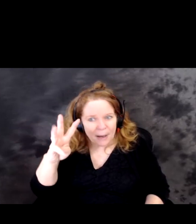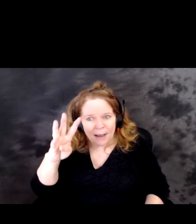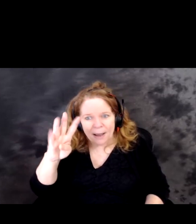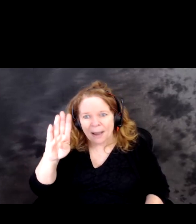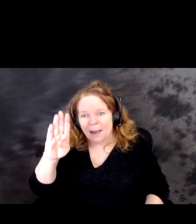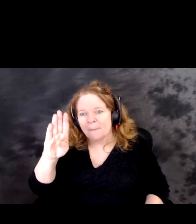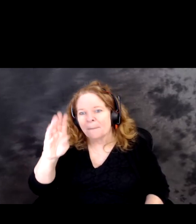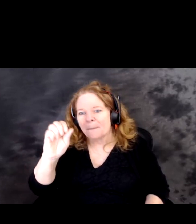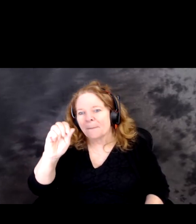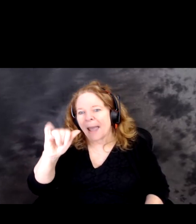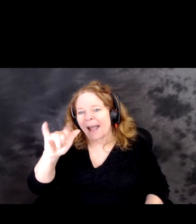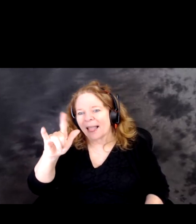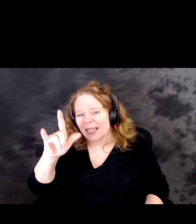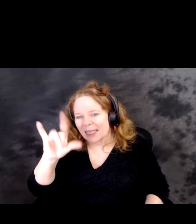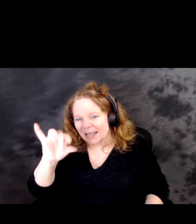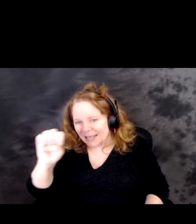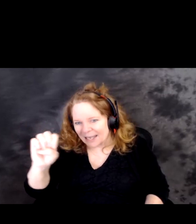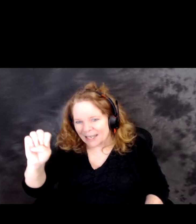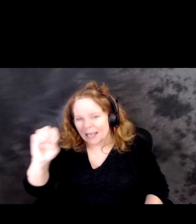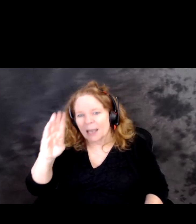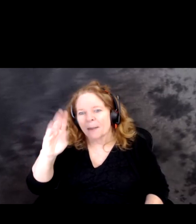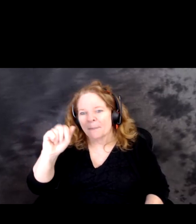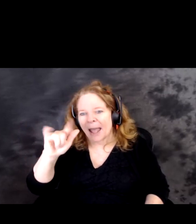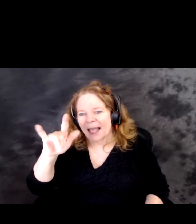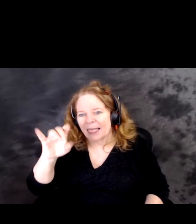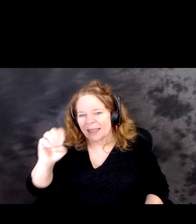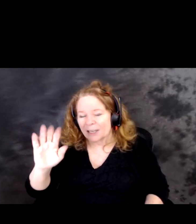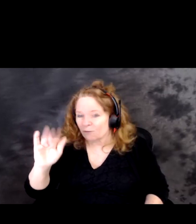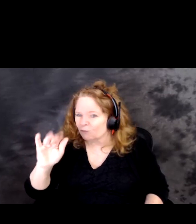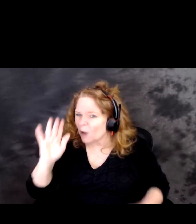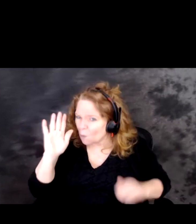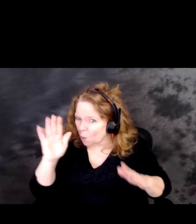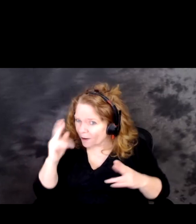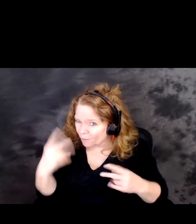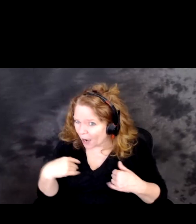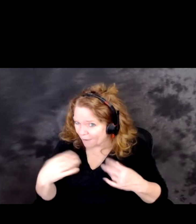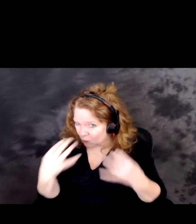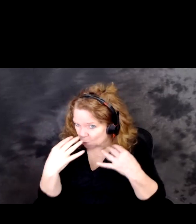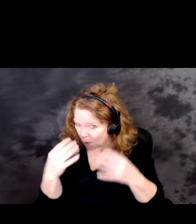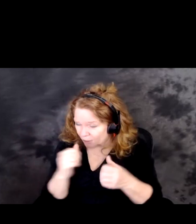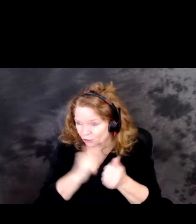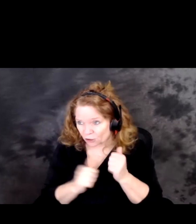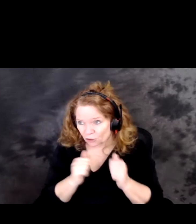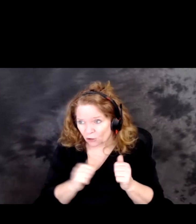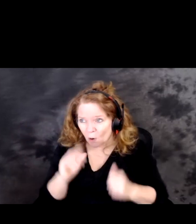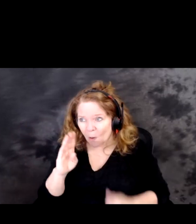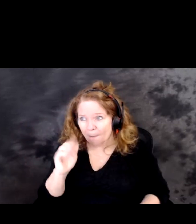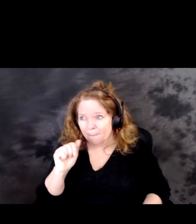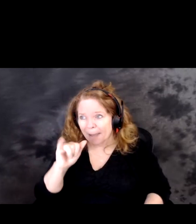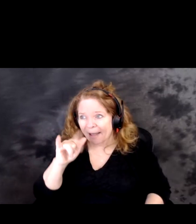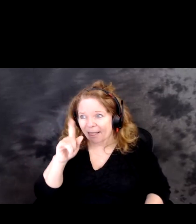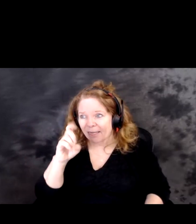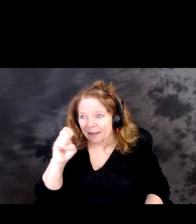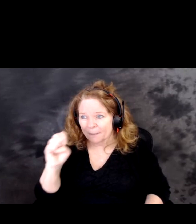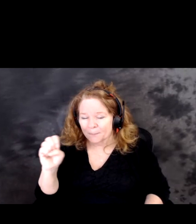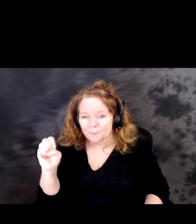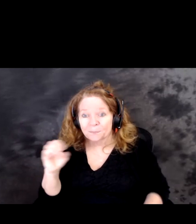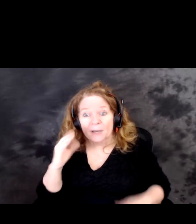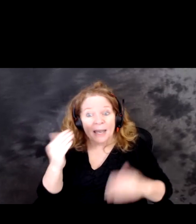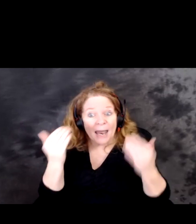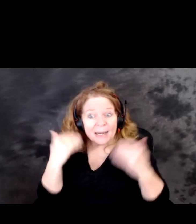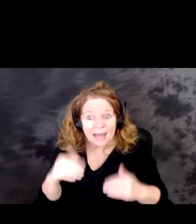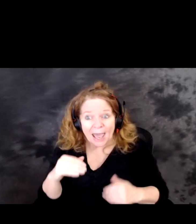Woo. Woo. Bailey, Bailey, adiós. Ha sido fantástico tenerte aquí, Bailey.